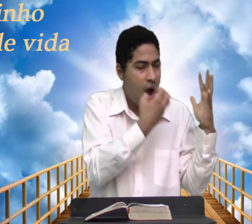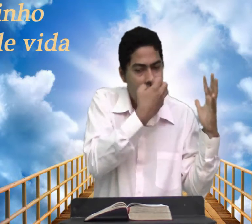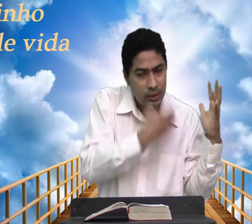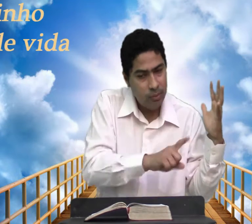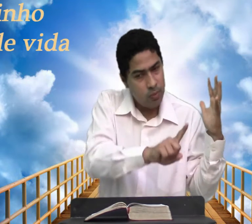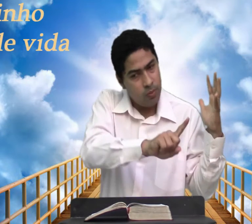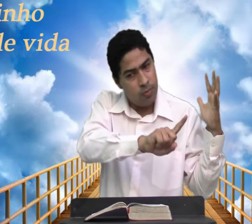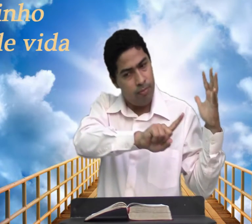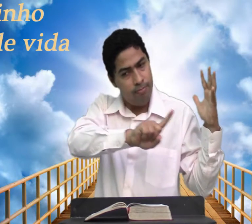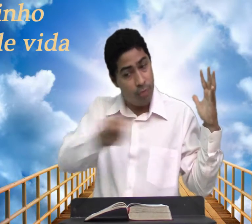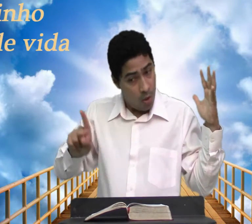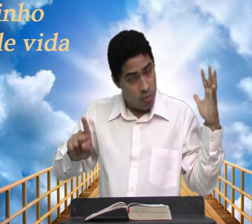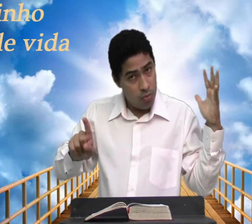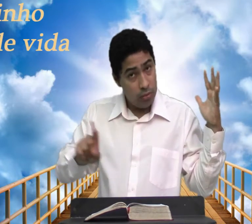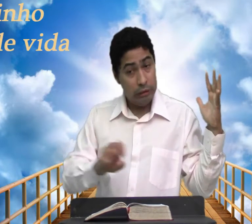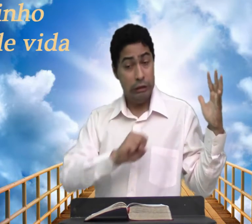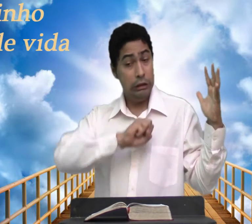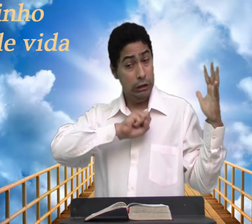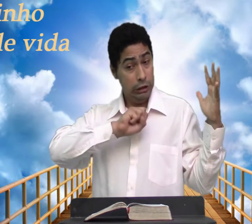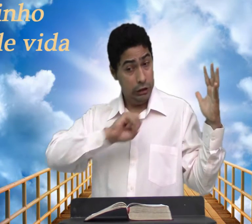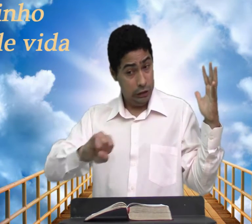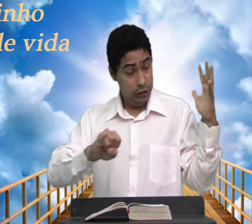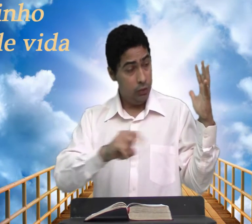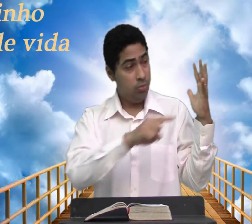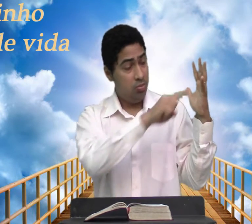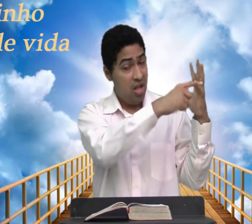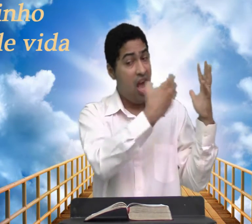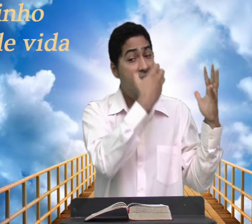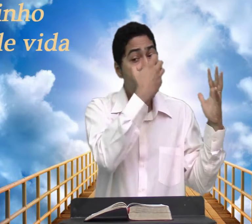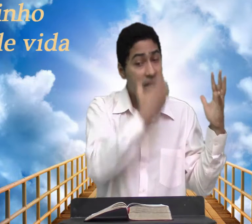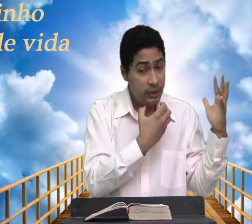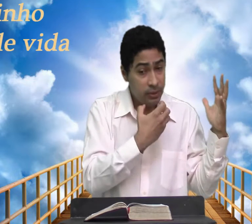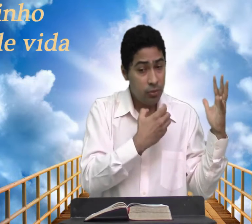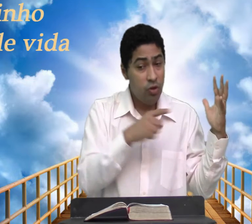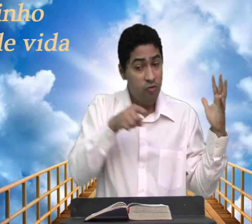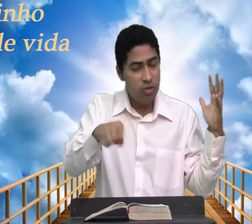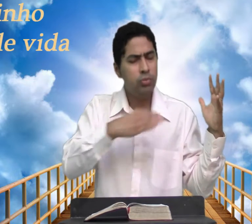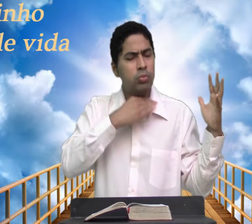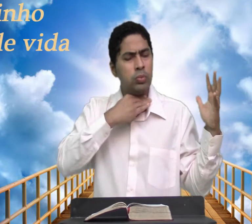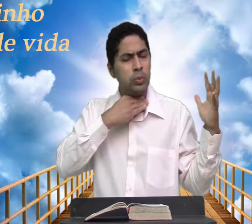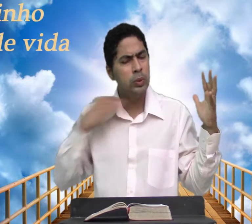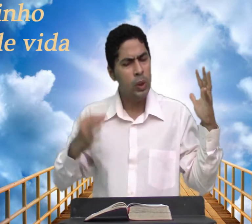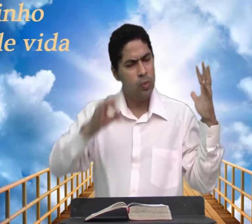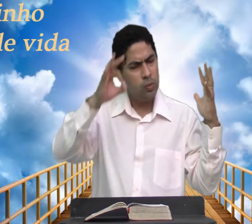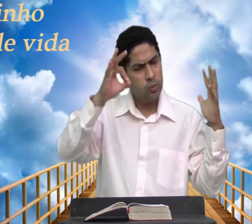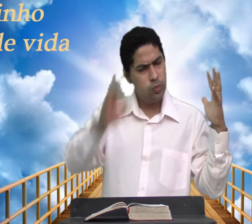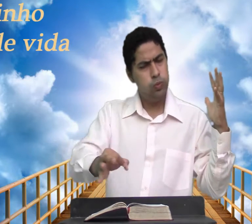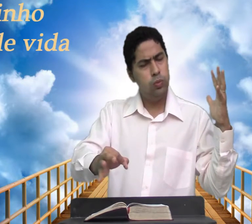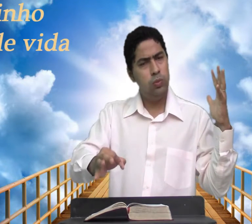comer, porque se dela você comer, certamente você vai morrer.